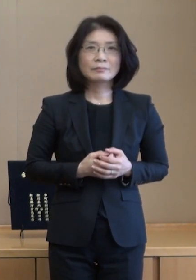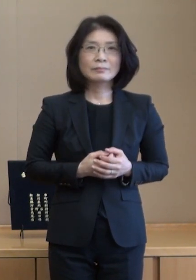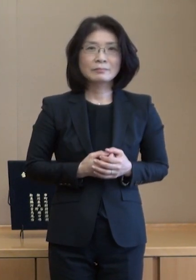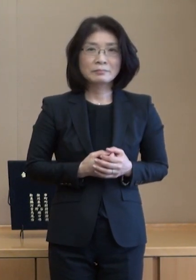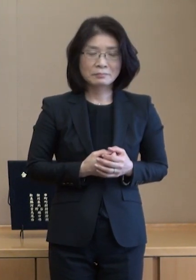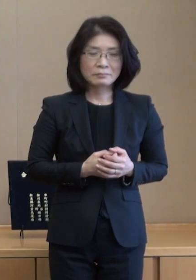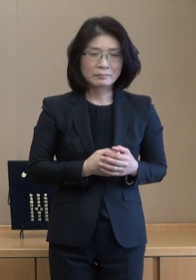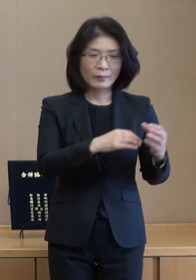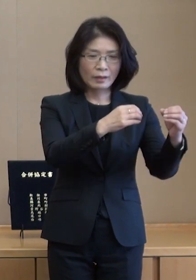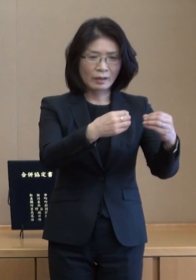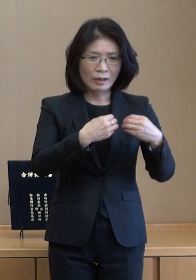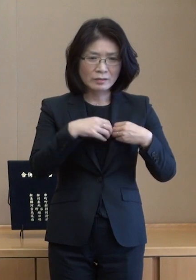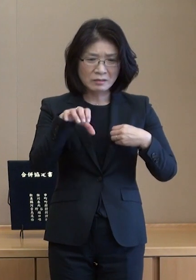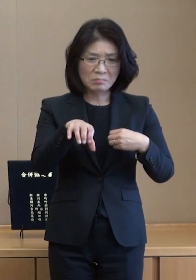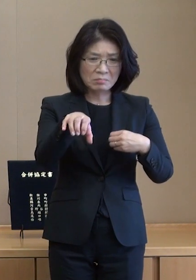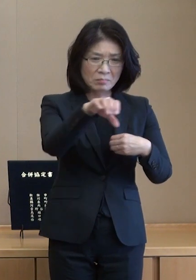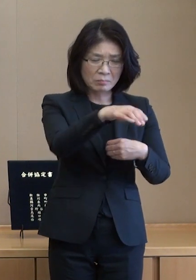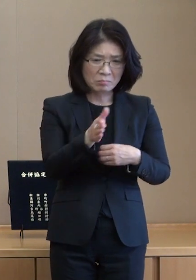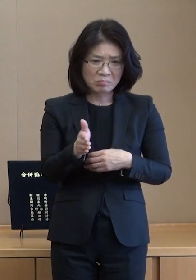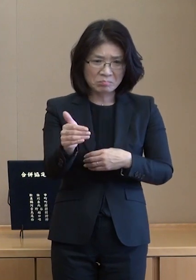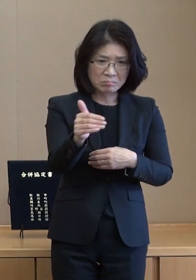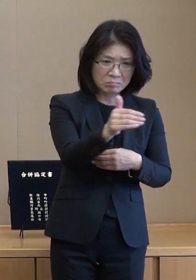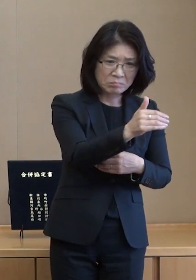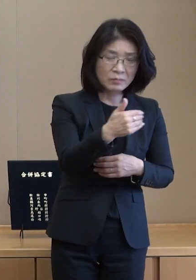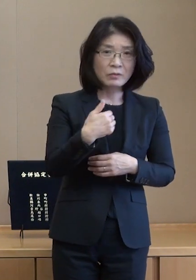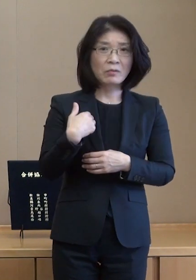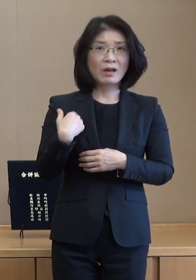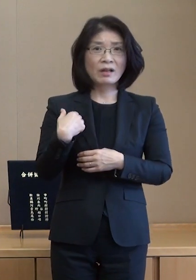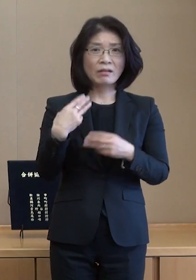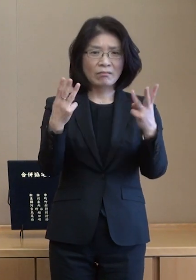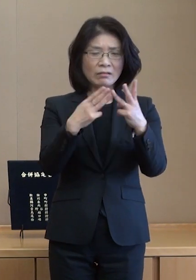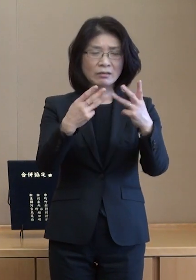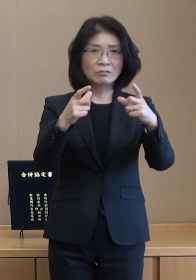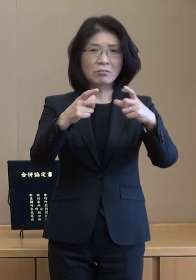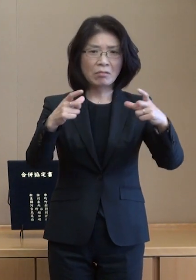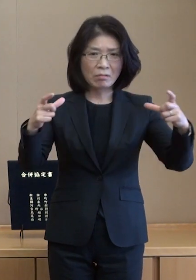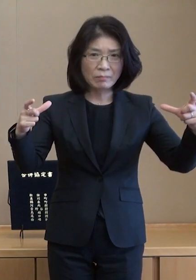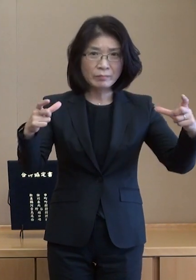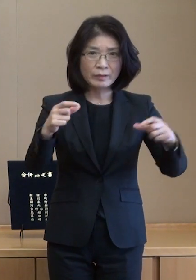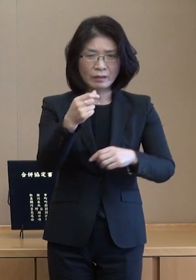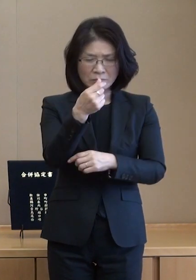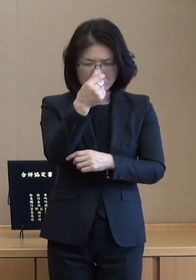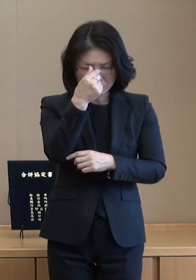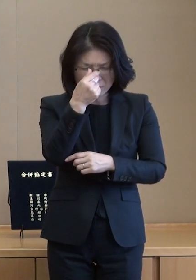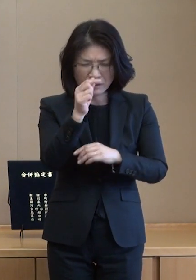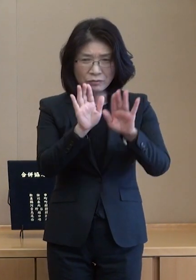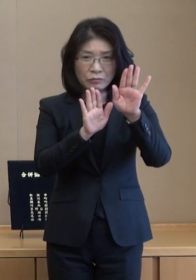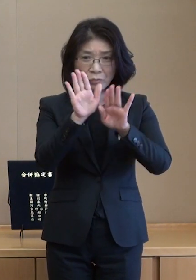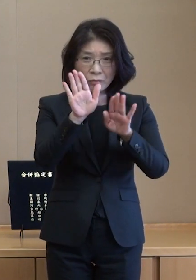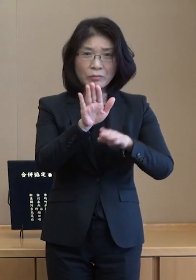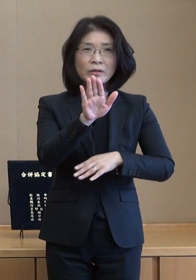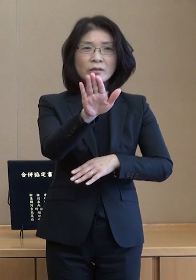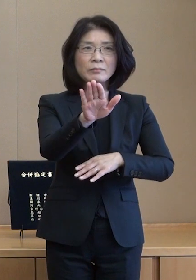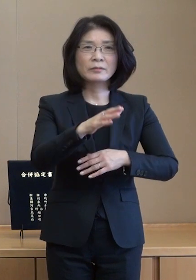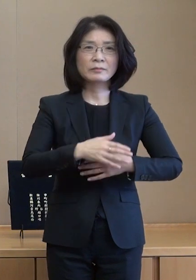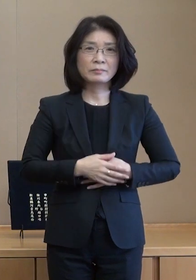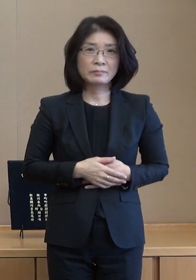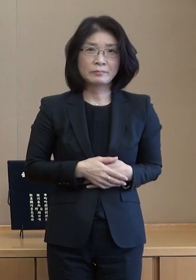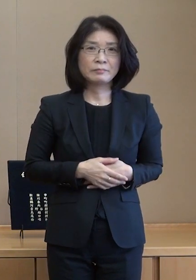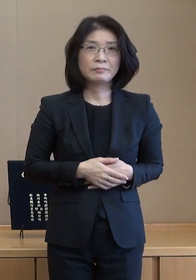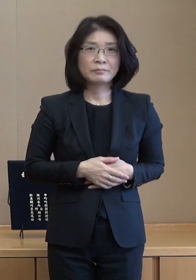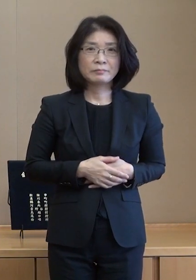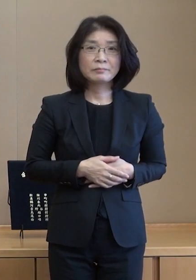感染経路が分からない市中感染者も動画するなど深刻な状況となっております